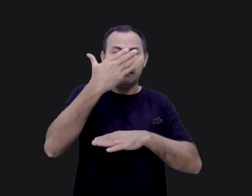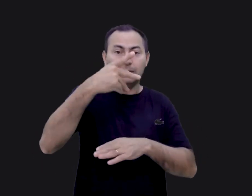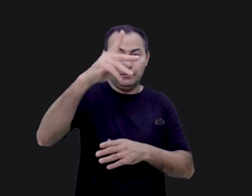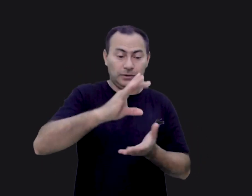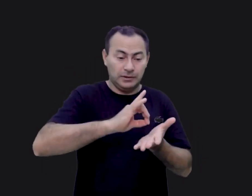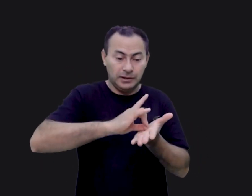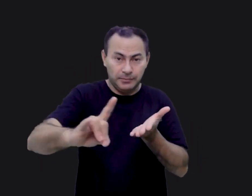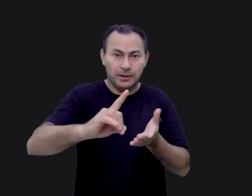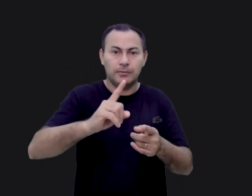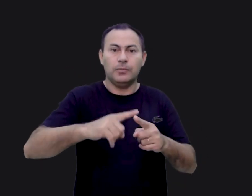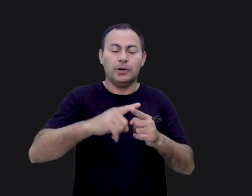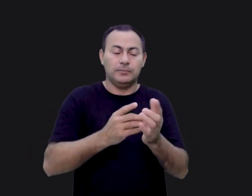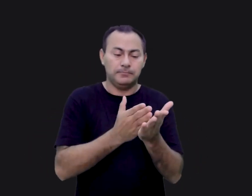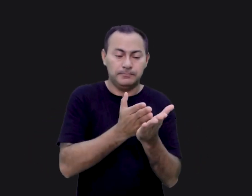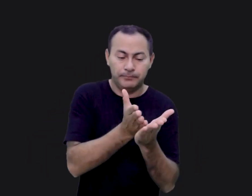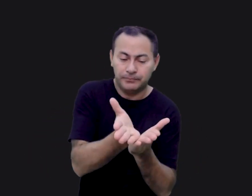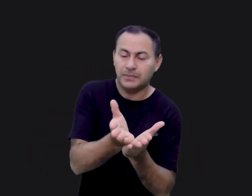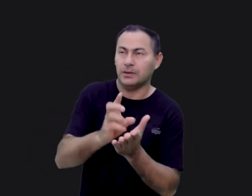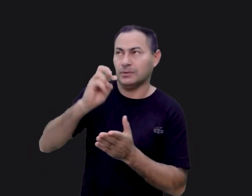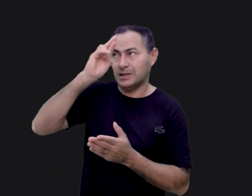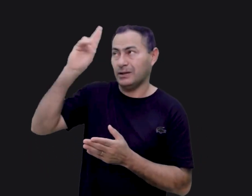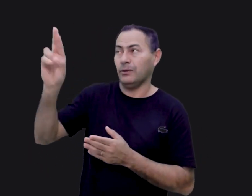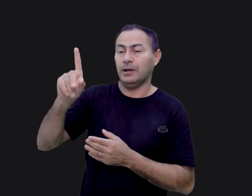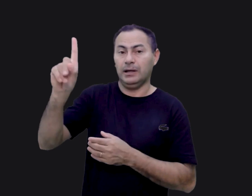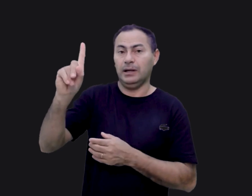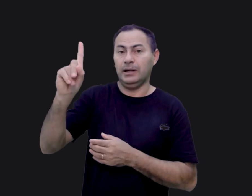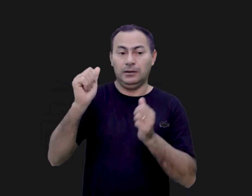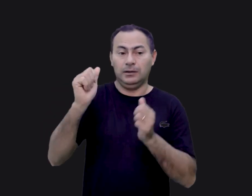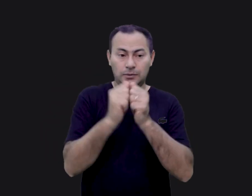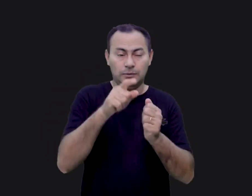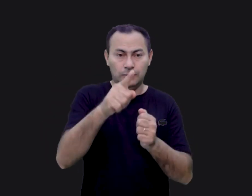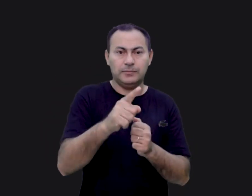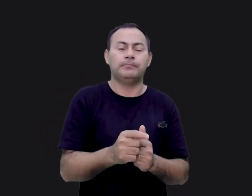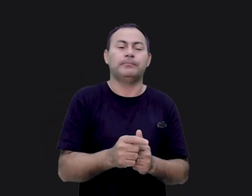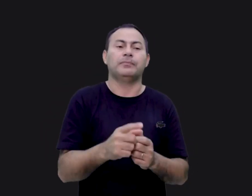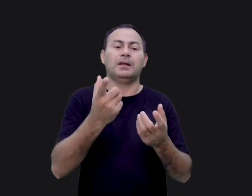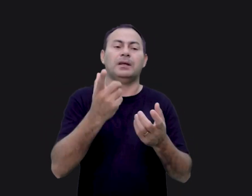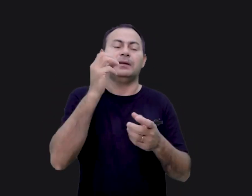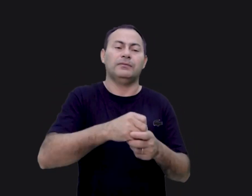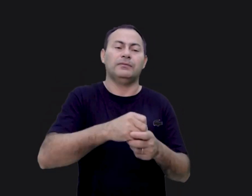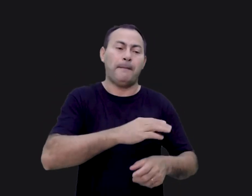vossos inimigos, porque vos desviaste do Senhor, ele não será convosco, e caireis à